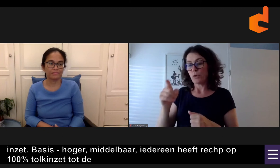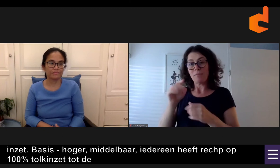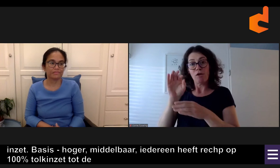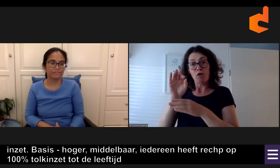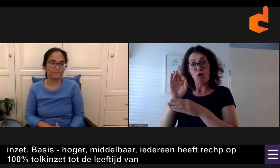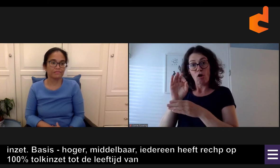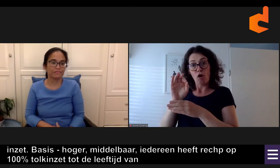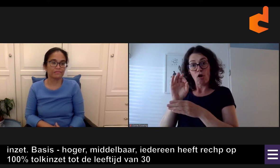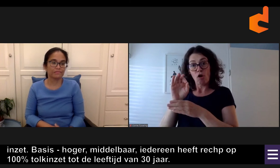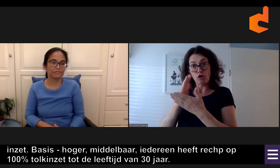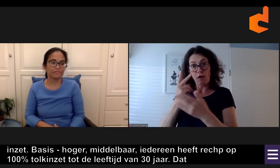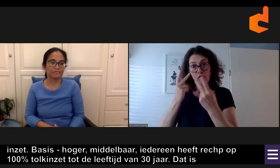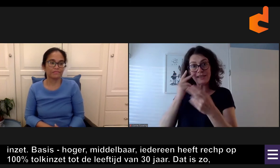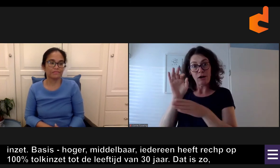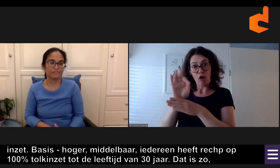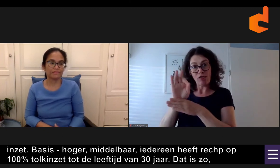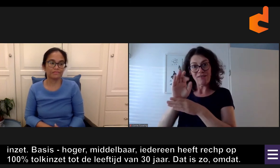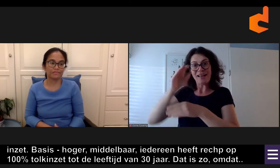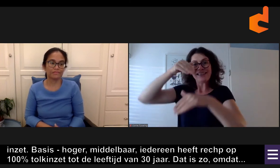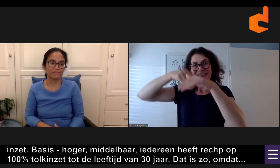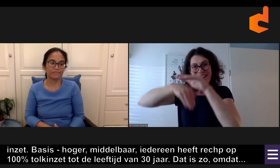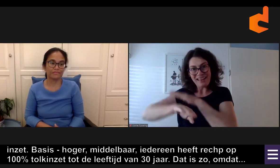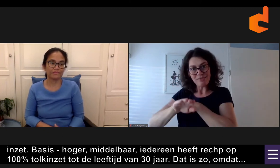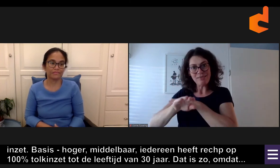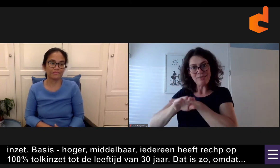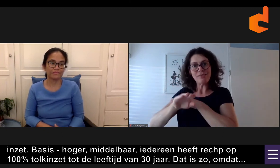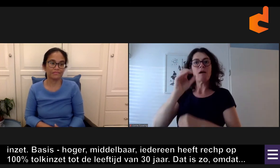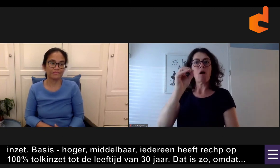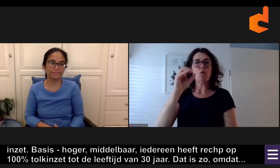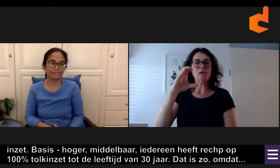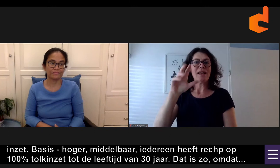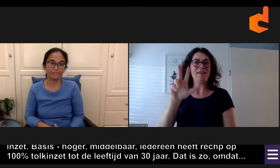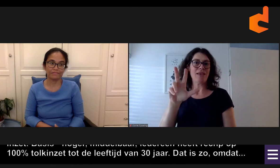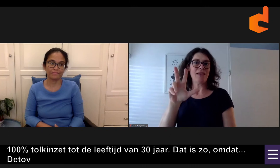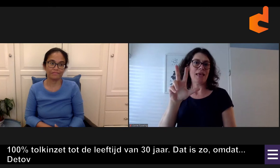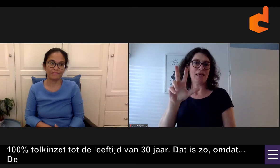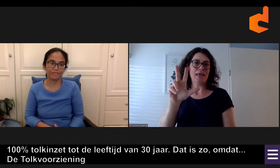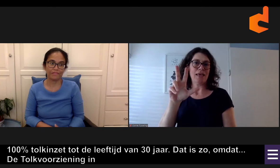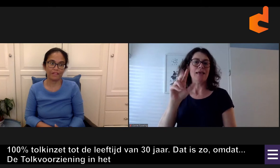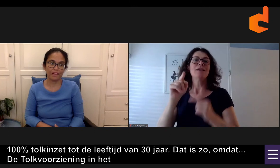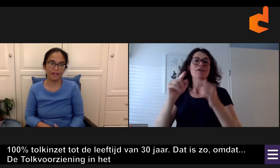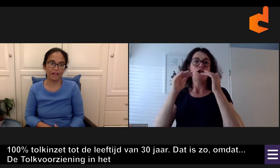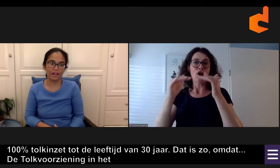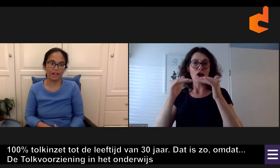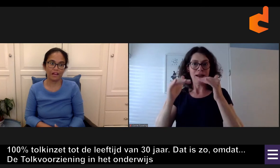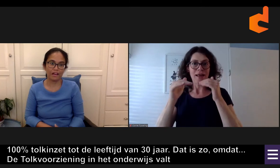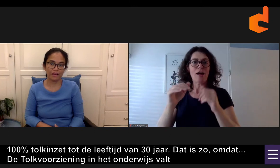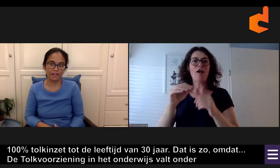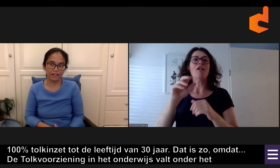En dat is zo omdat de tolkvoorziening in het onderwijs valt onder het ministerie van OCW.